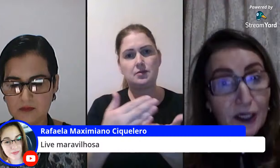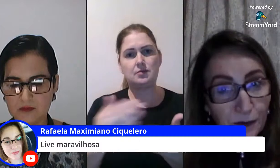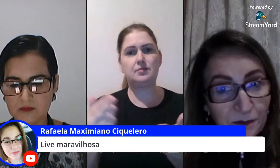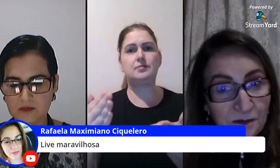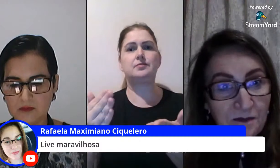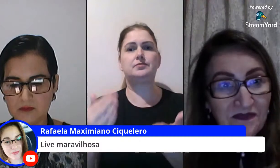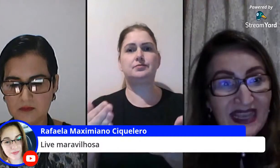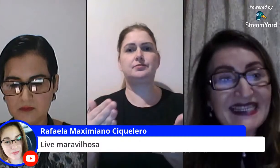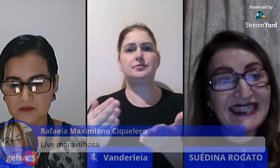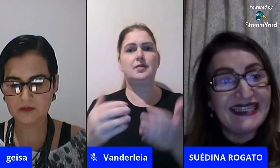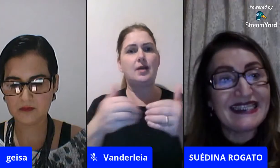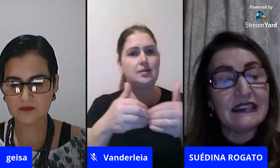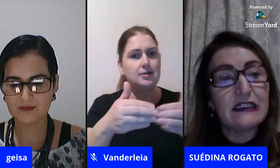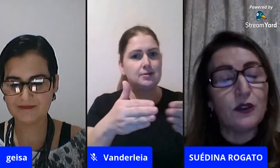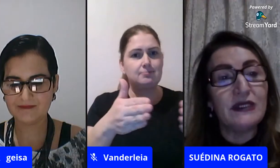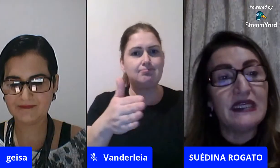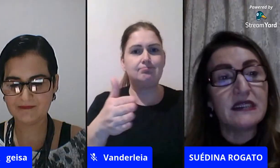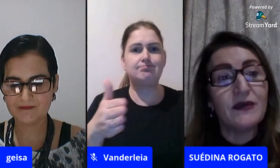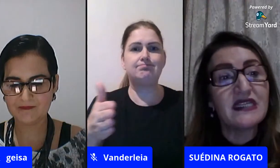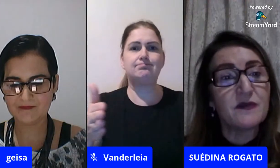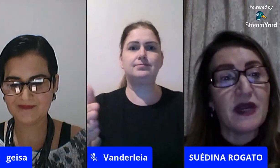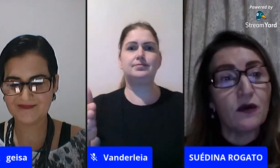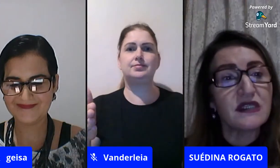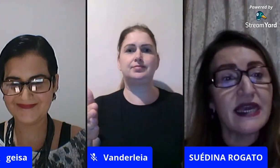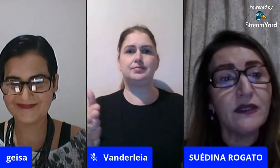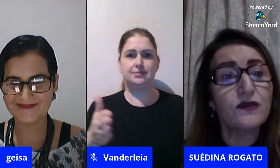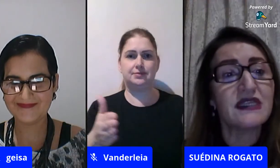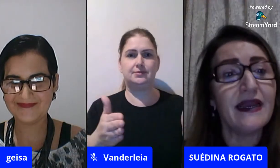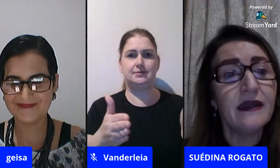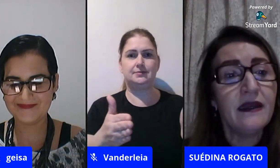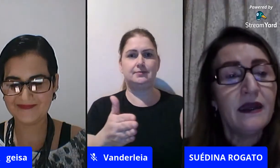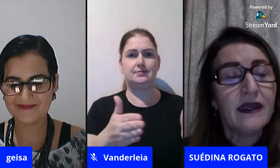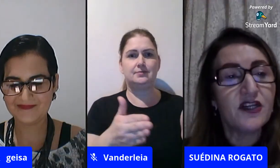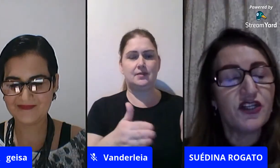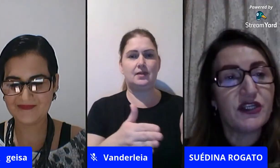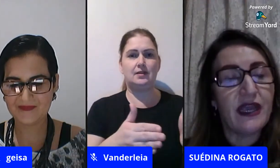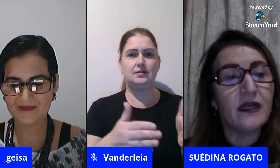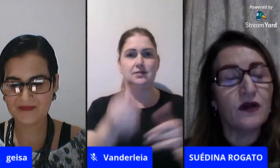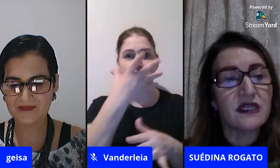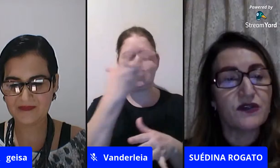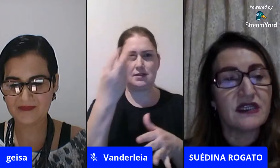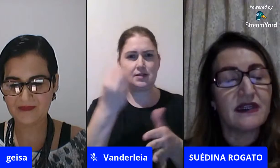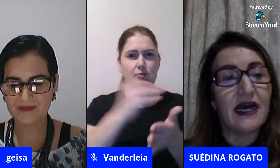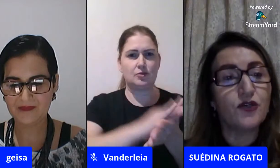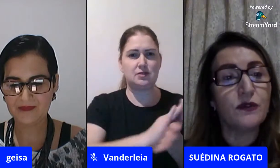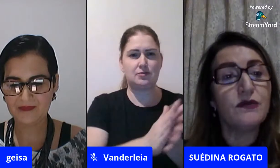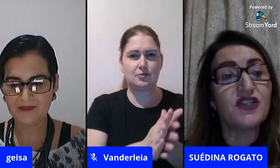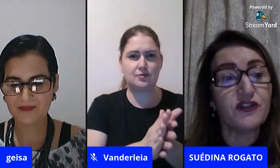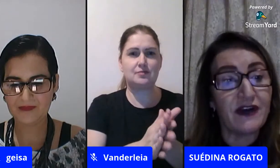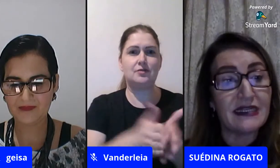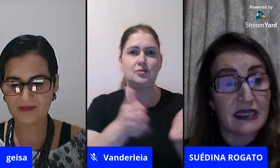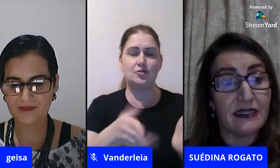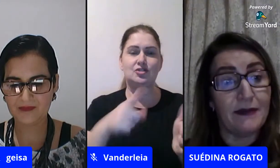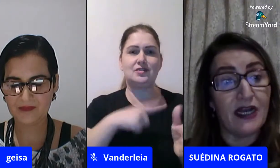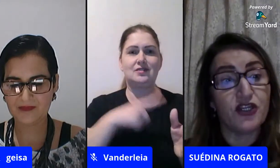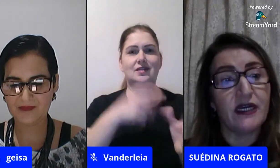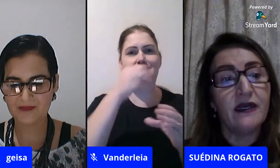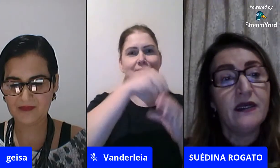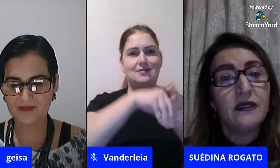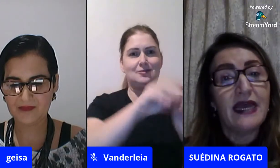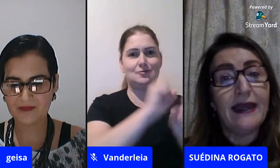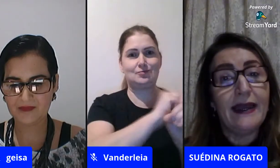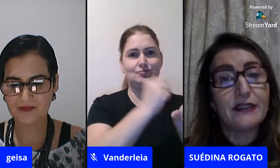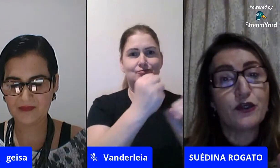sertão esse grande sertão que são esses preconceitos né que a gente tem na nossa sociedade quando a gente faz essa